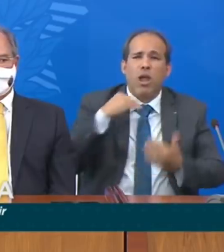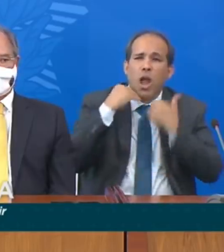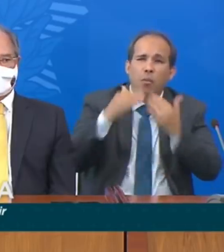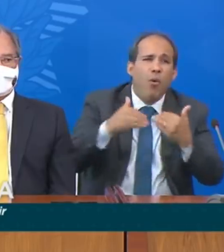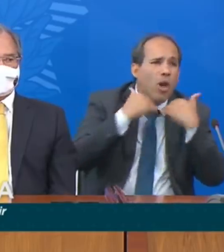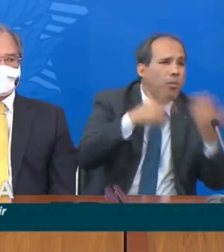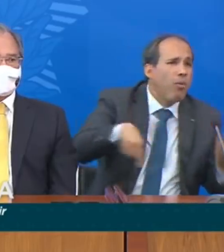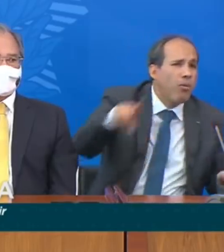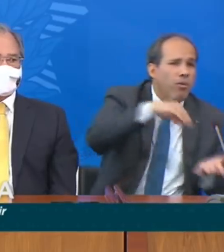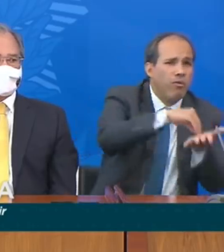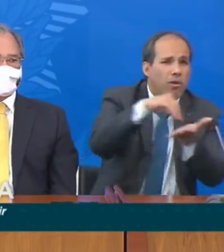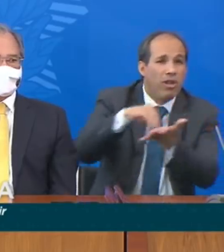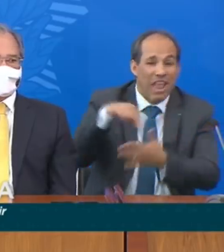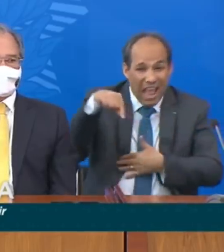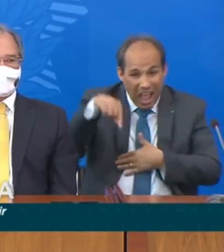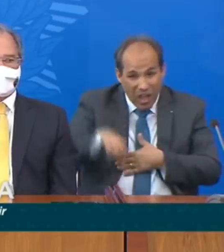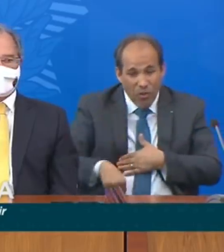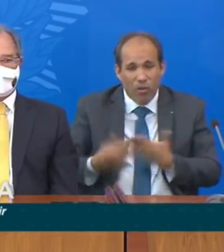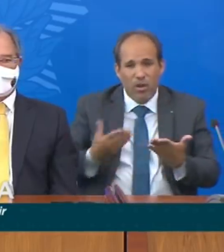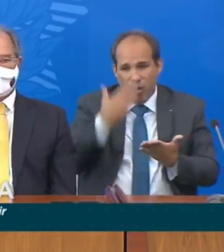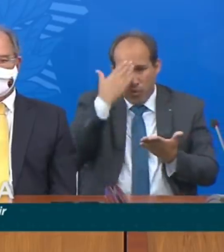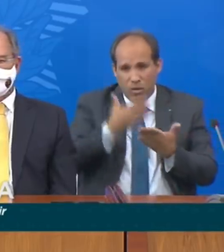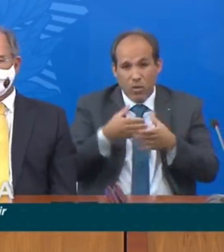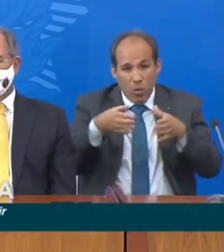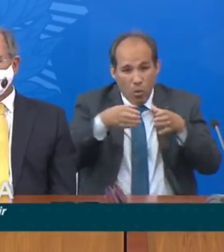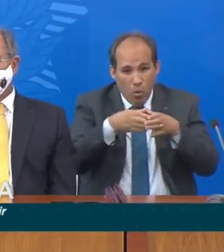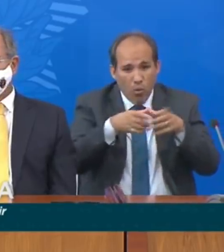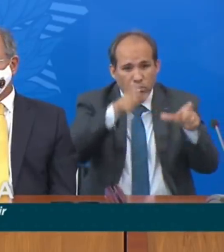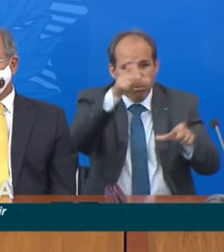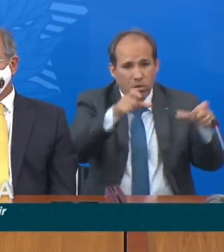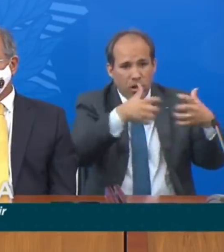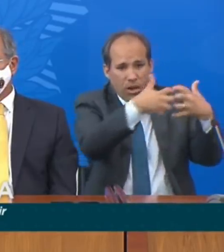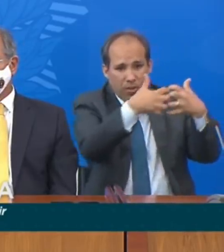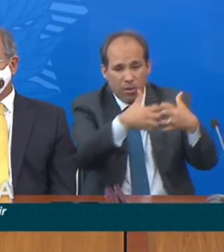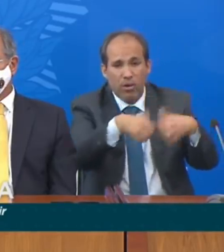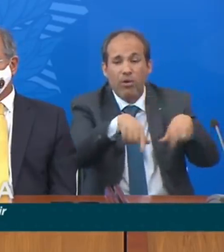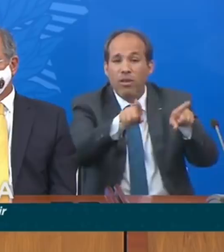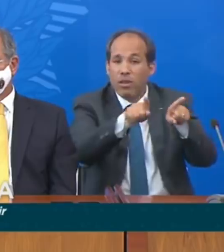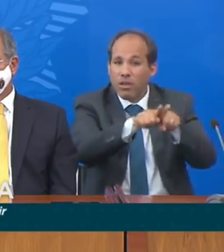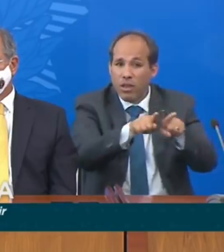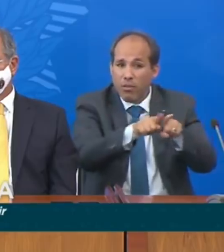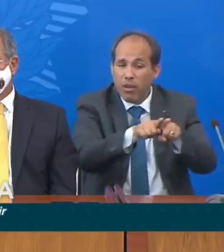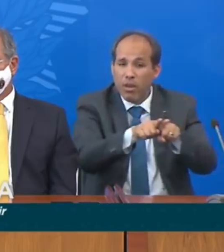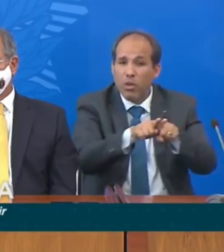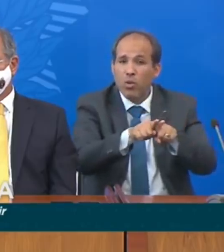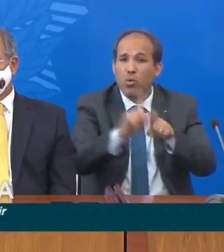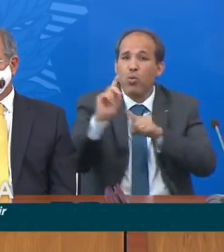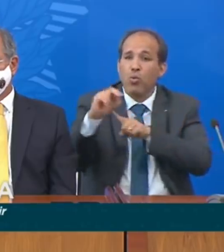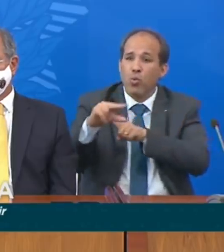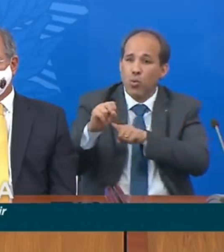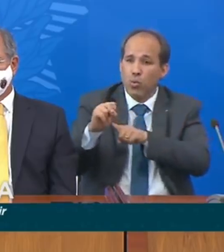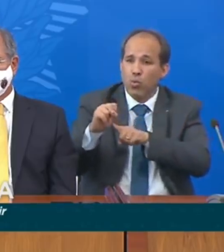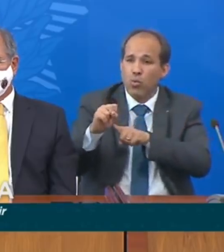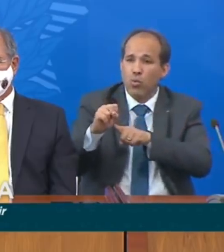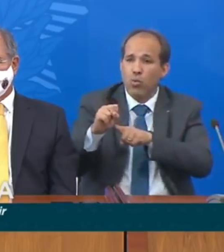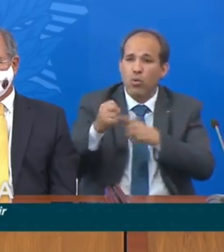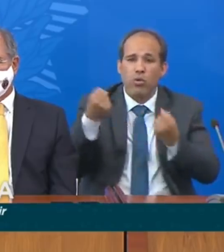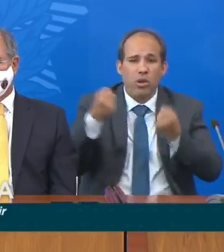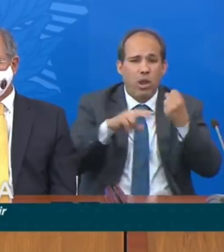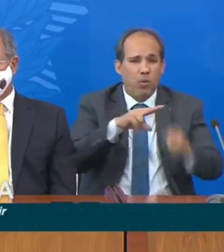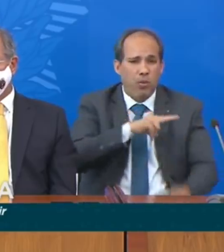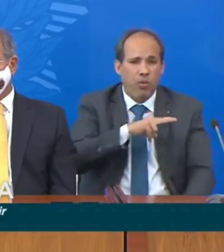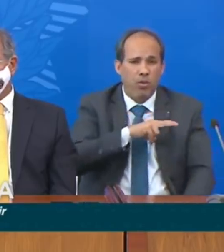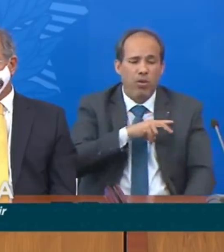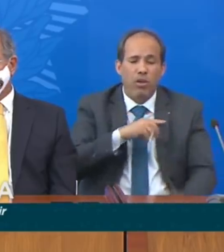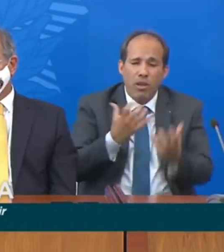creio eu, que não só os caminhoneiros, bem como os proprietários de veículos particulares